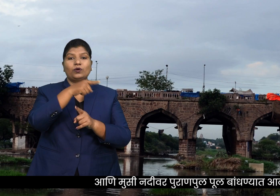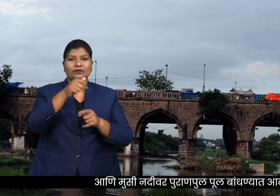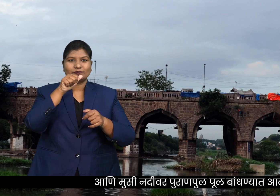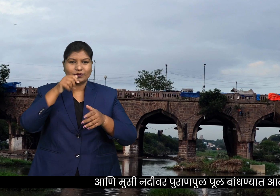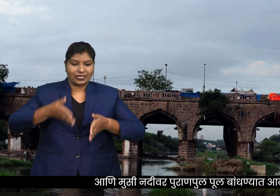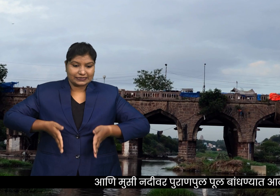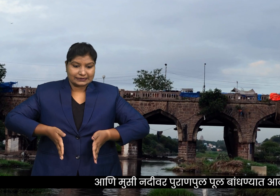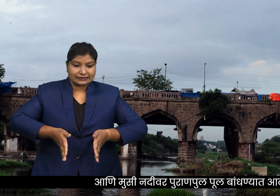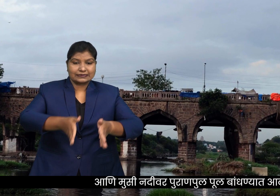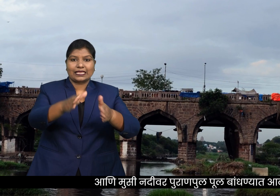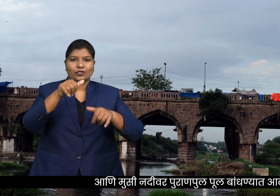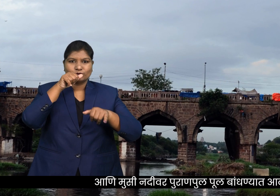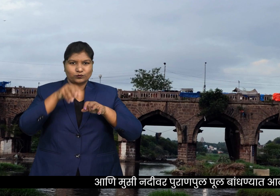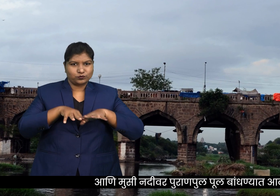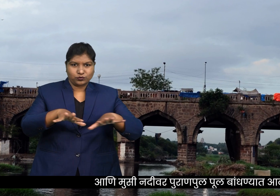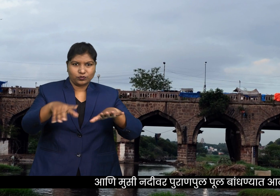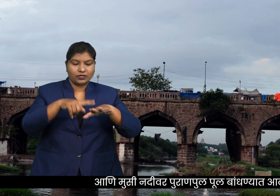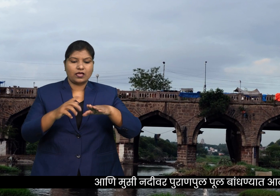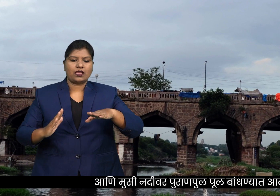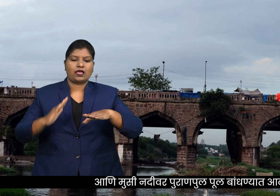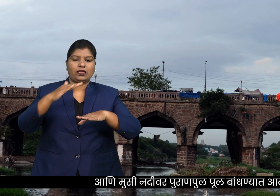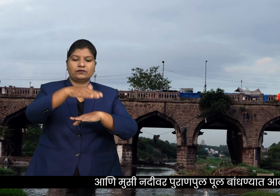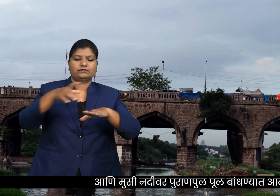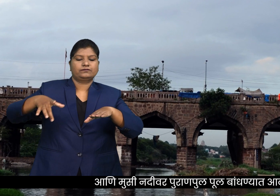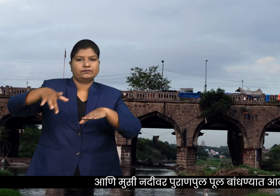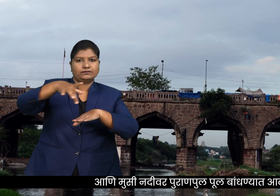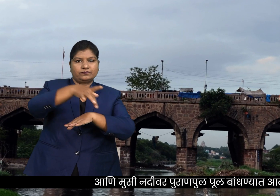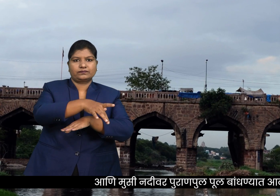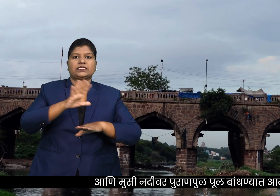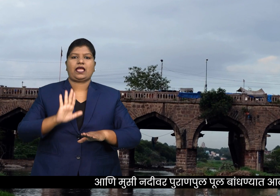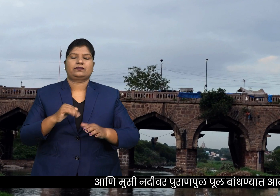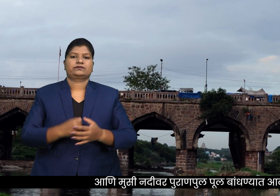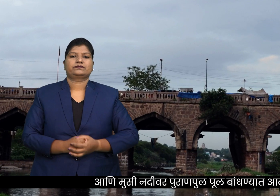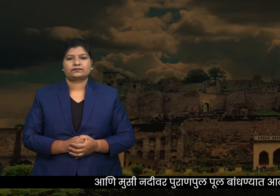नदीवर पूल बांधण्यात आला.